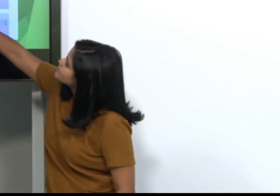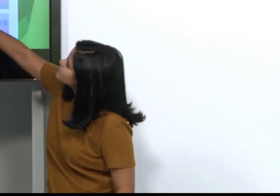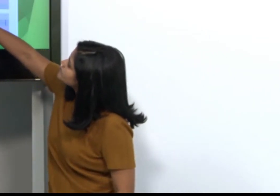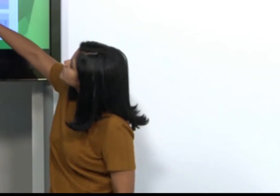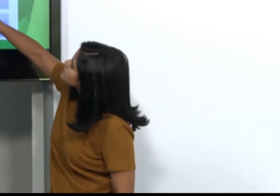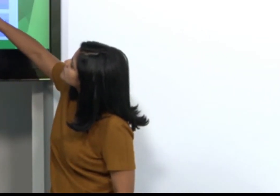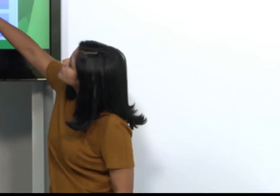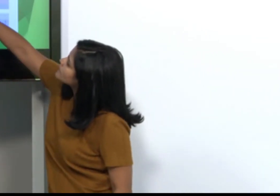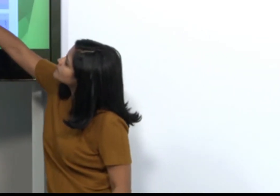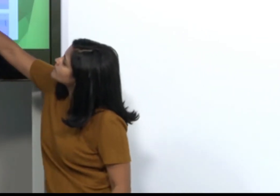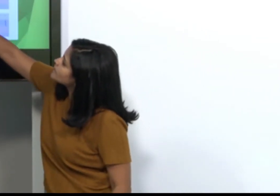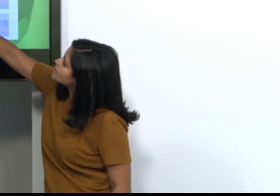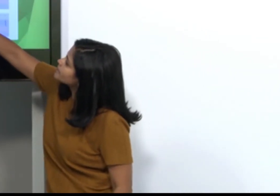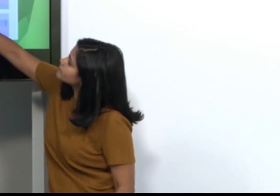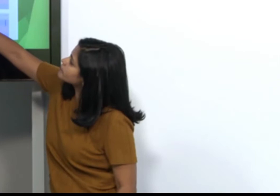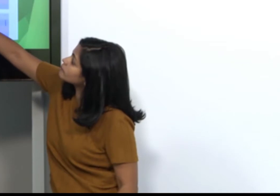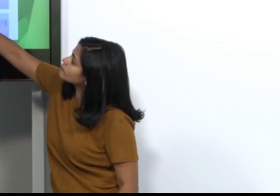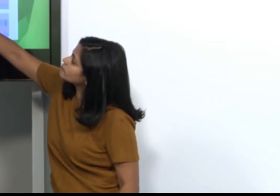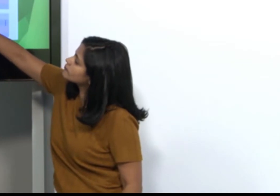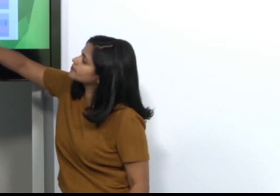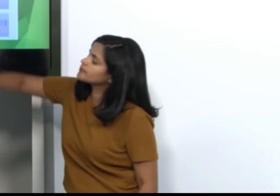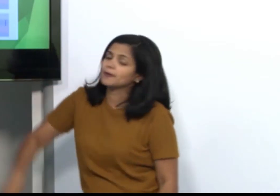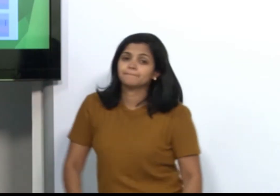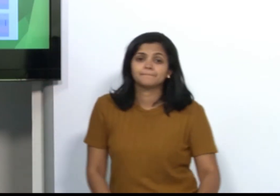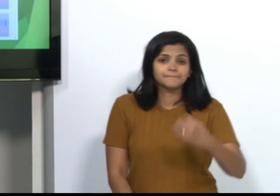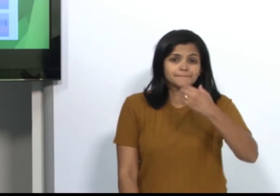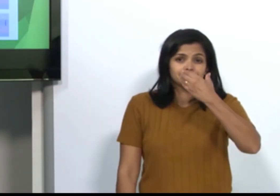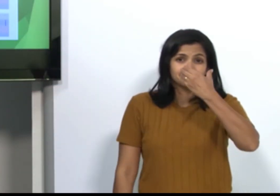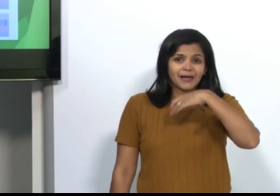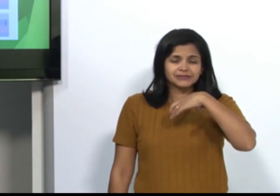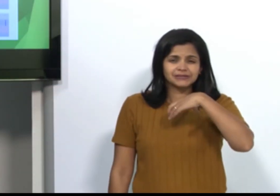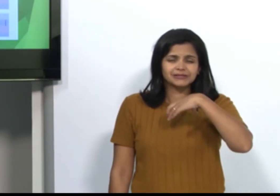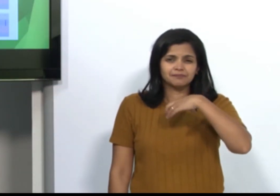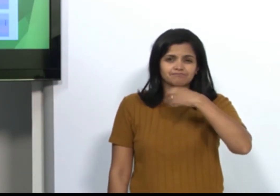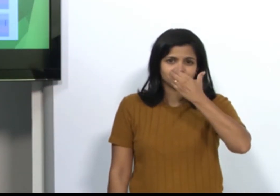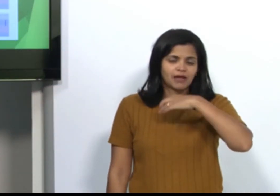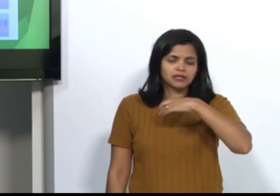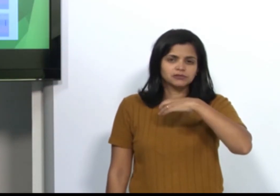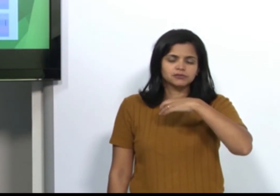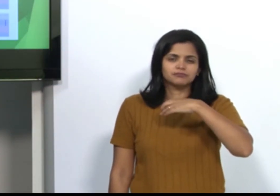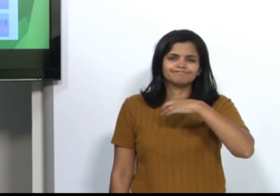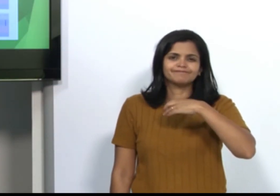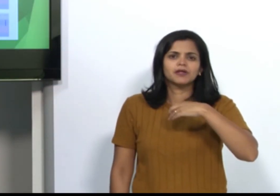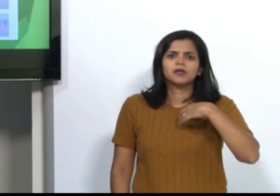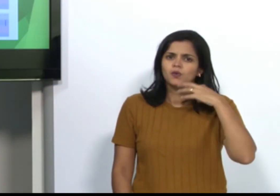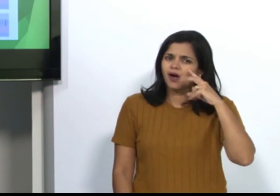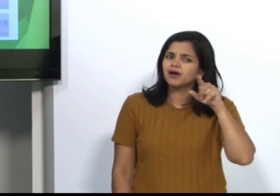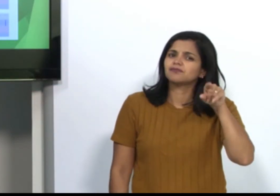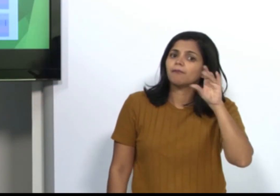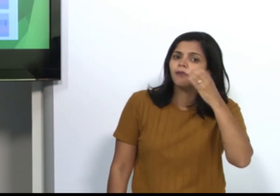Você vai utilizar aqui, veja ali, está escrito maçã, Mas como há uma